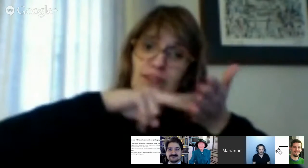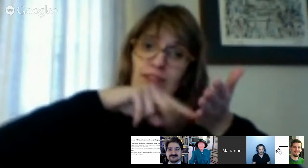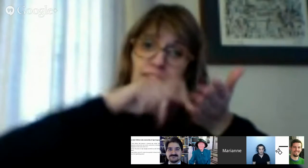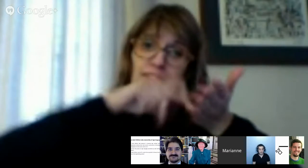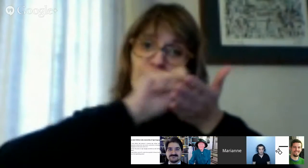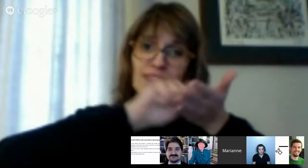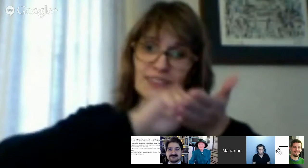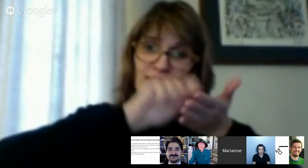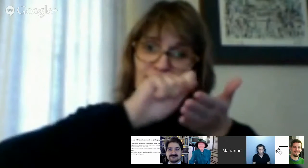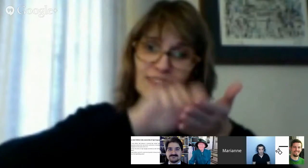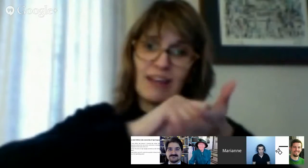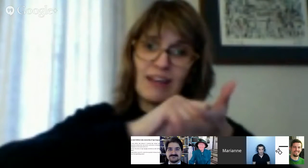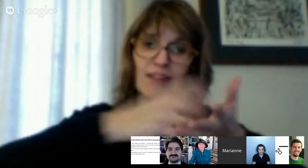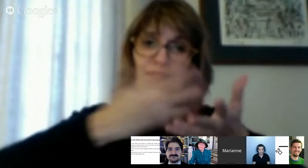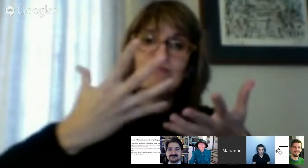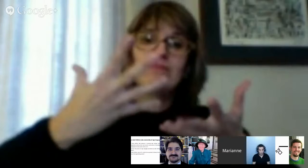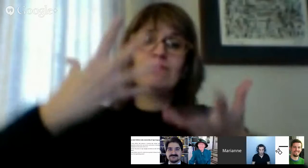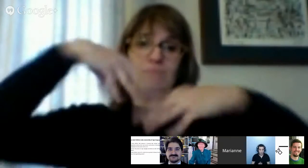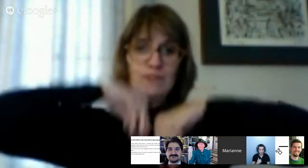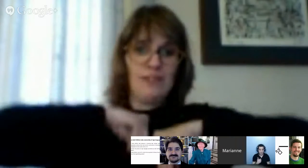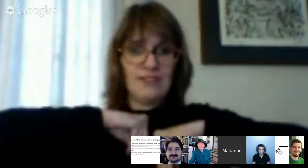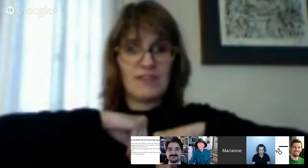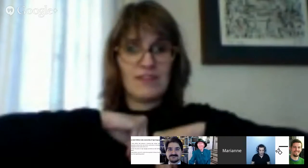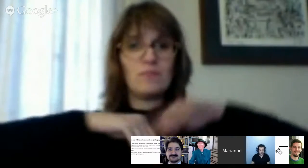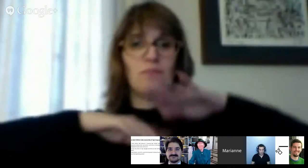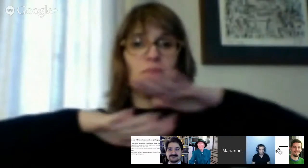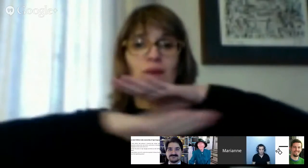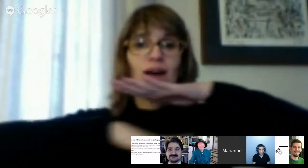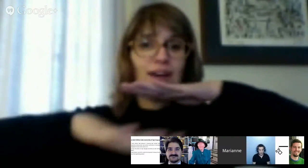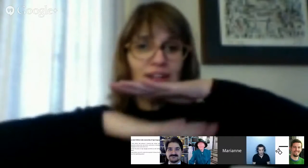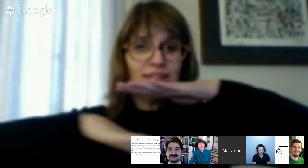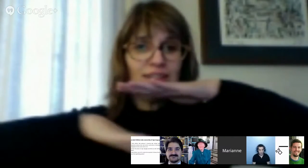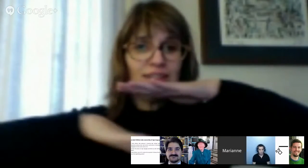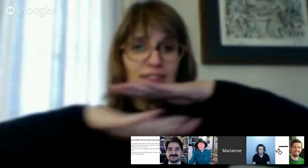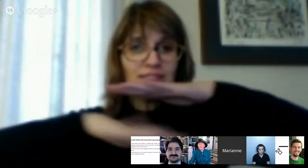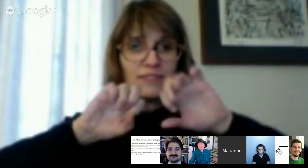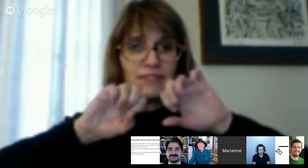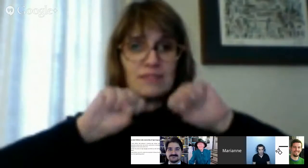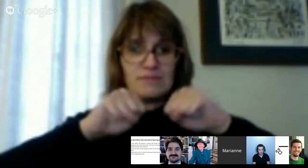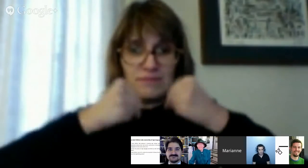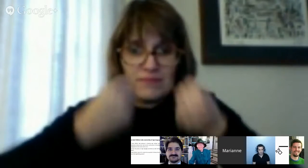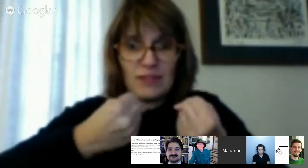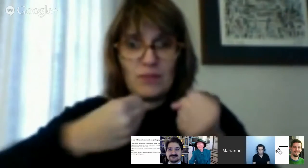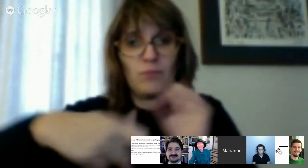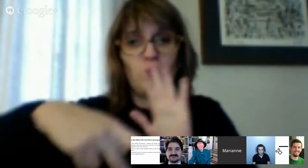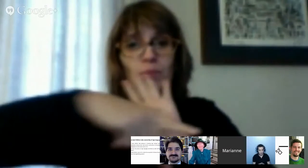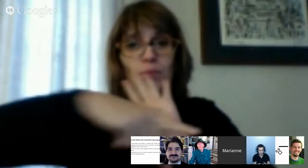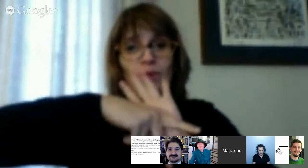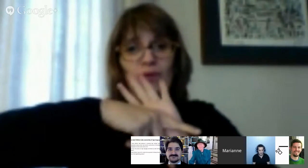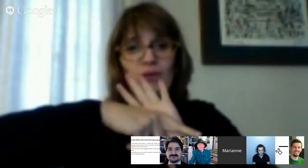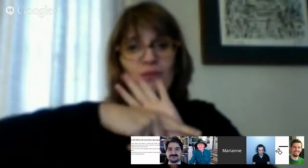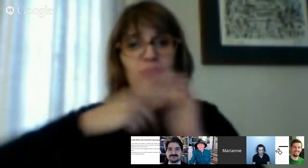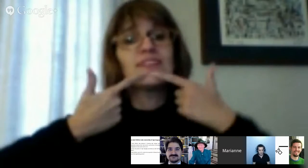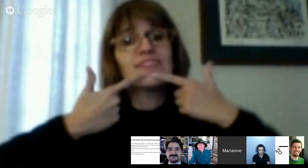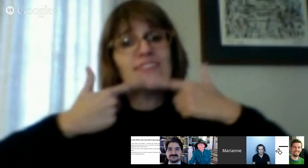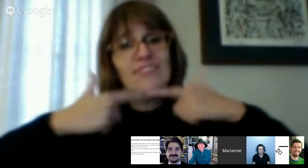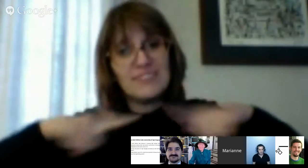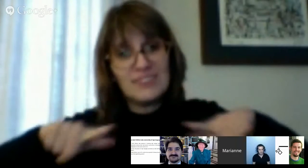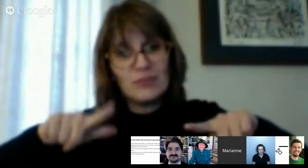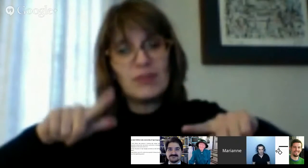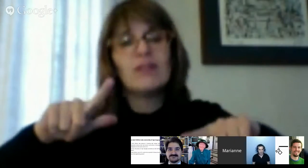Então, a leitura e a escrita foi trabalhada com essas crianças.